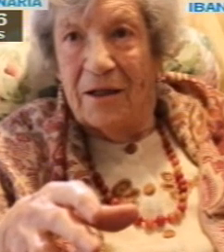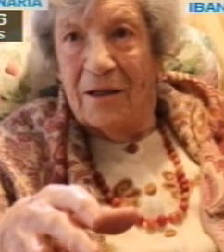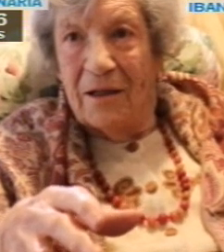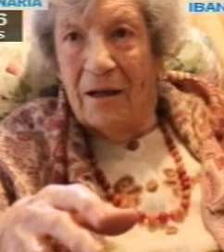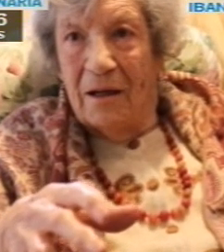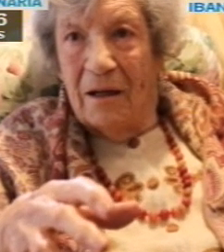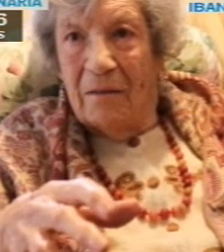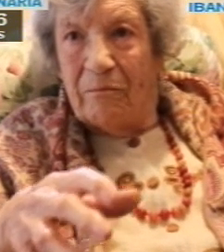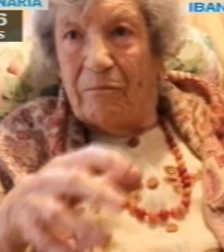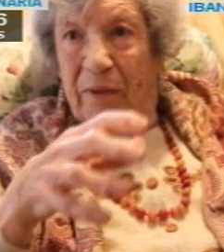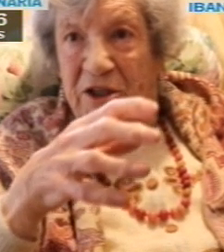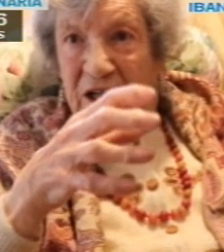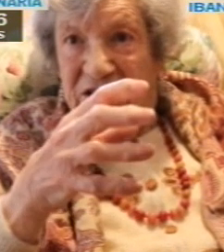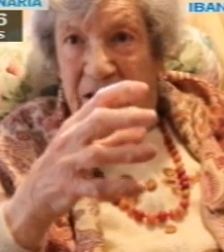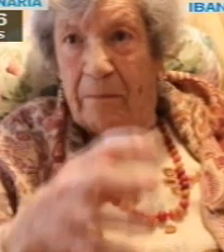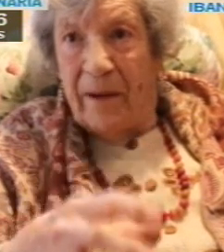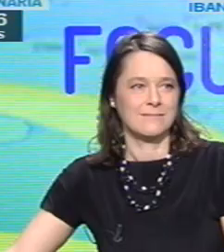veneziani.